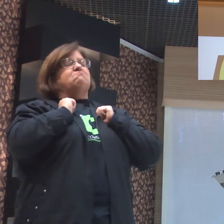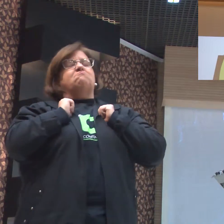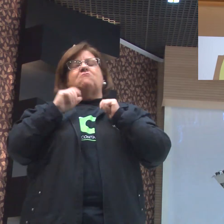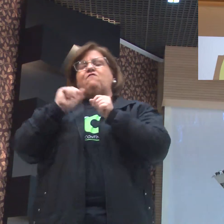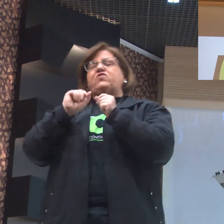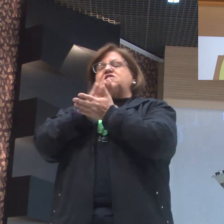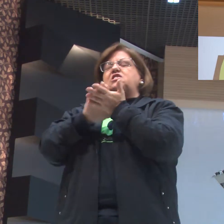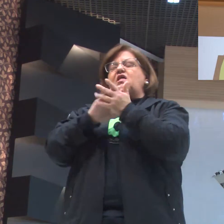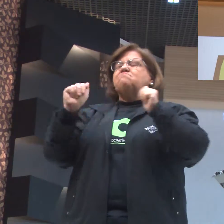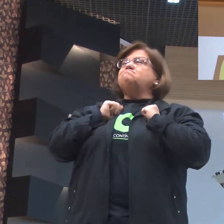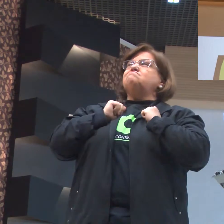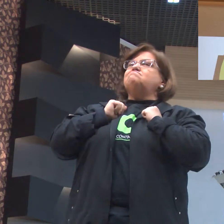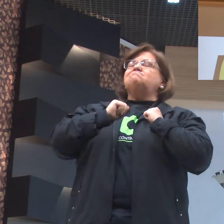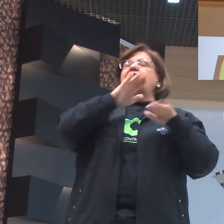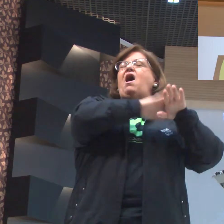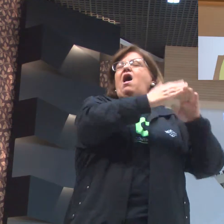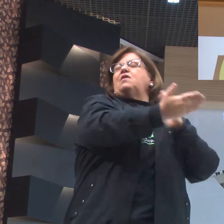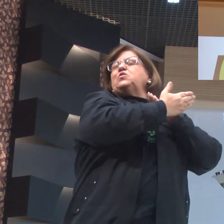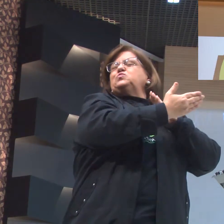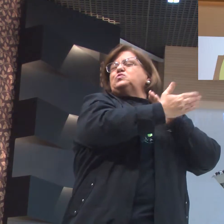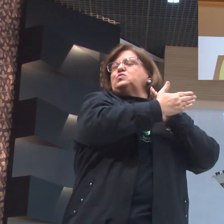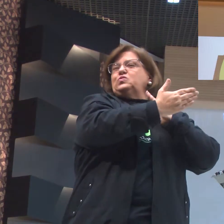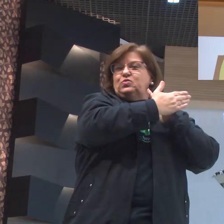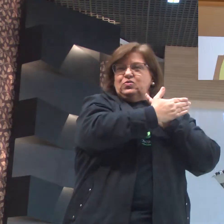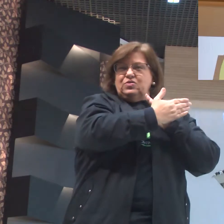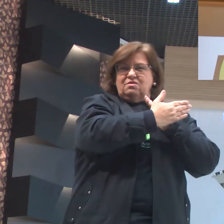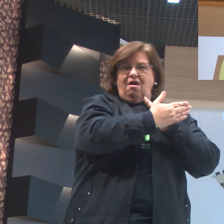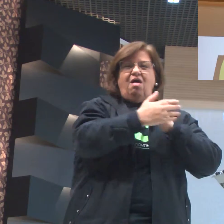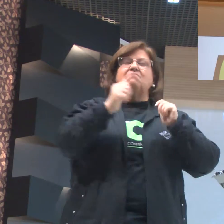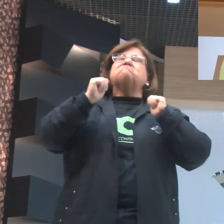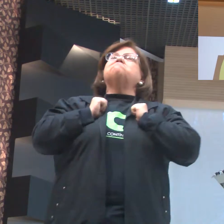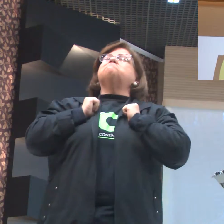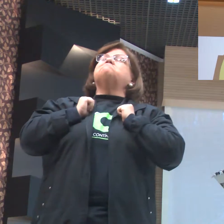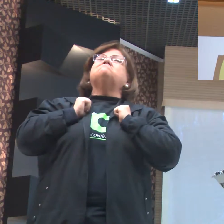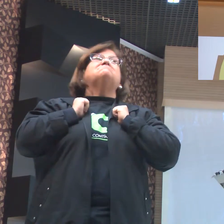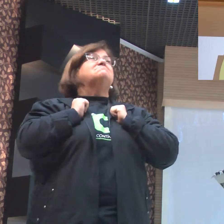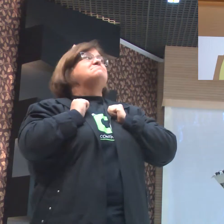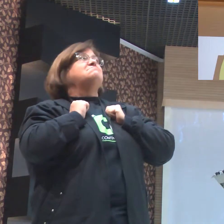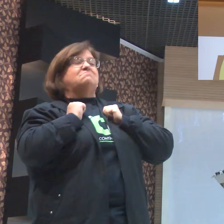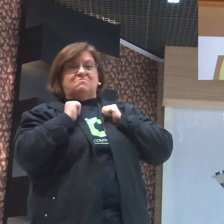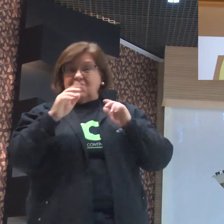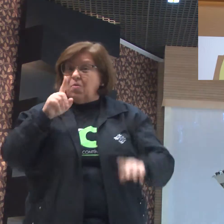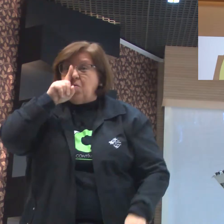nada com o batente, certo? Então, deixa eu ver, tem que mudar o slide lá, né?